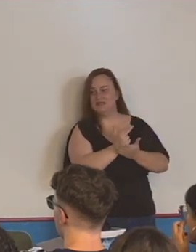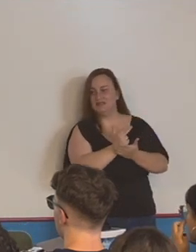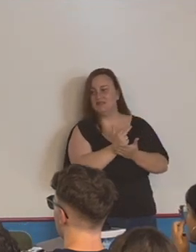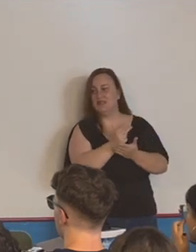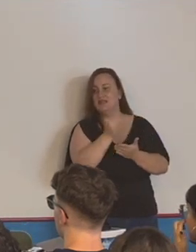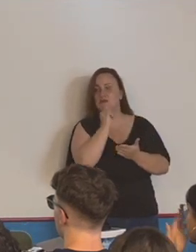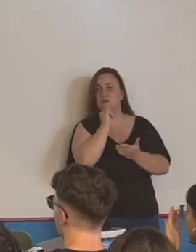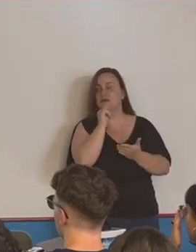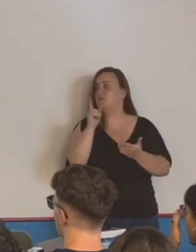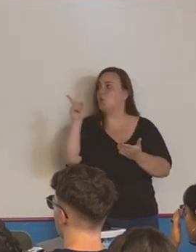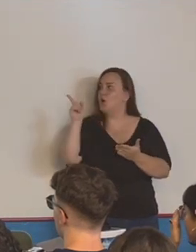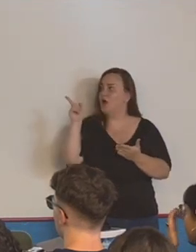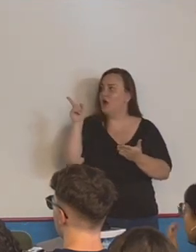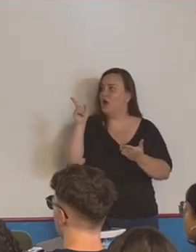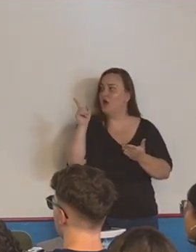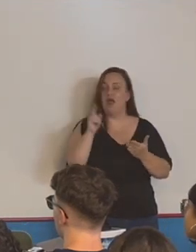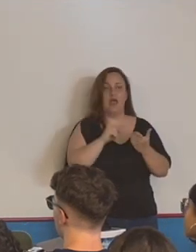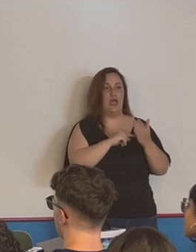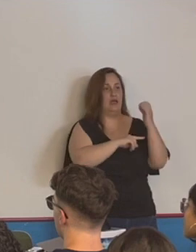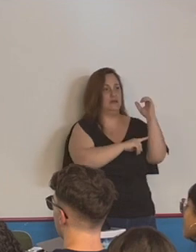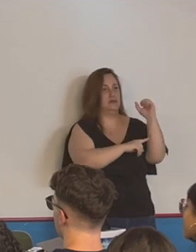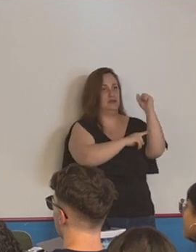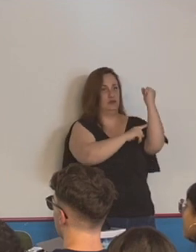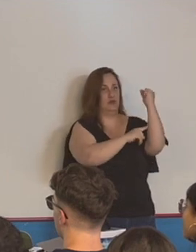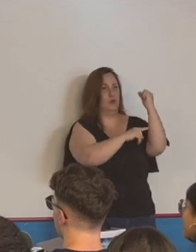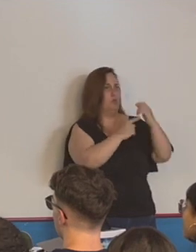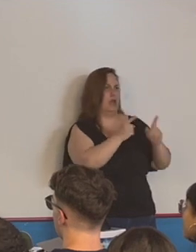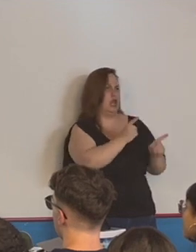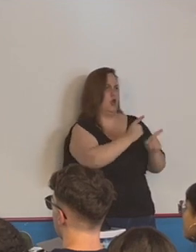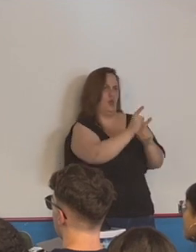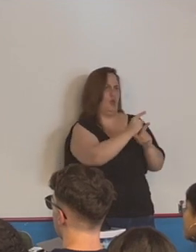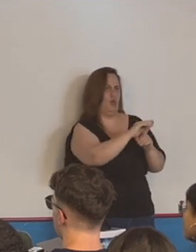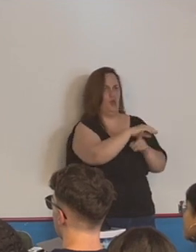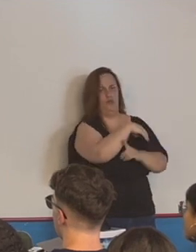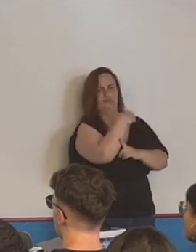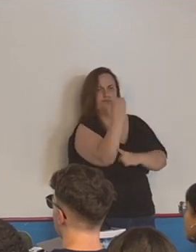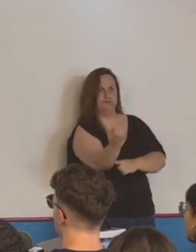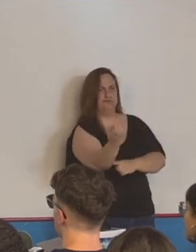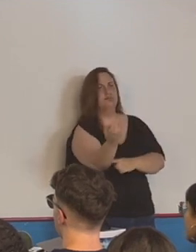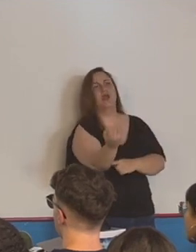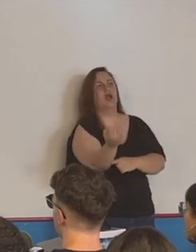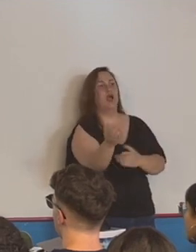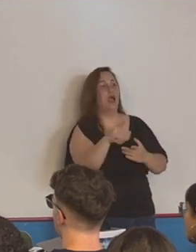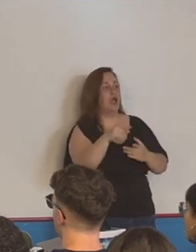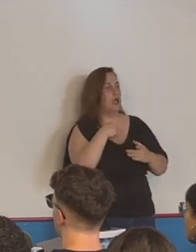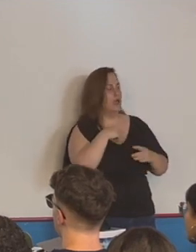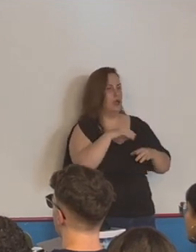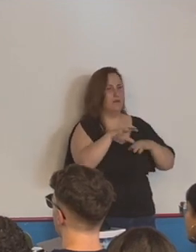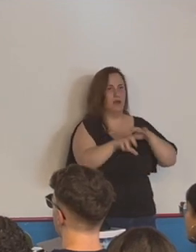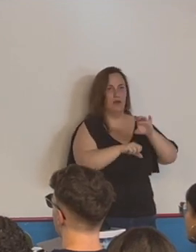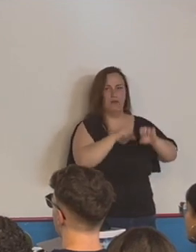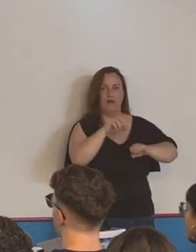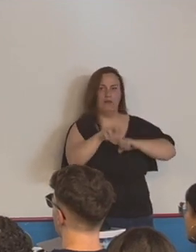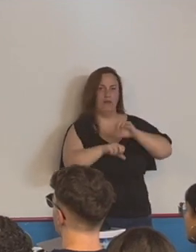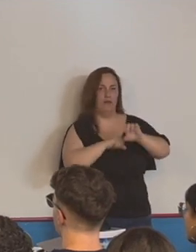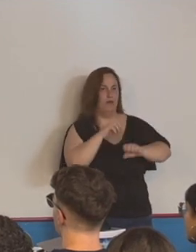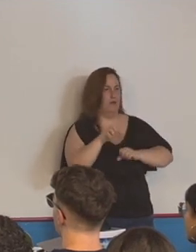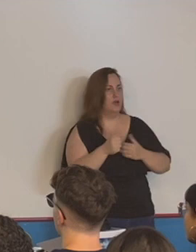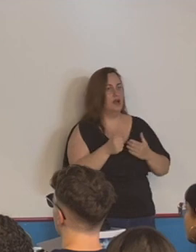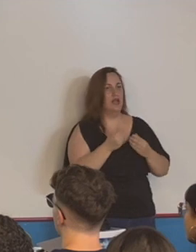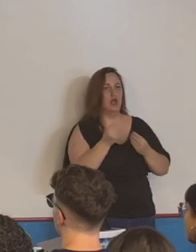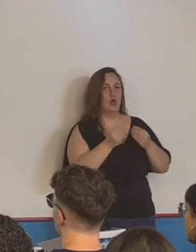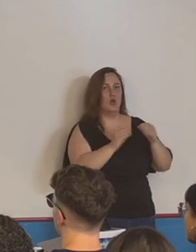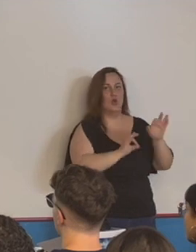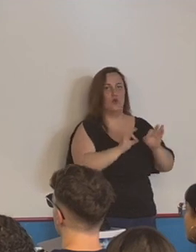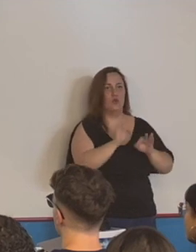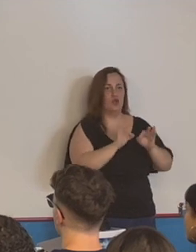esse tronco, né, que eu achei na natureza, eu fiz vários projetos de como fazer esse tronco